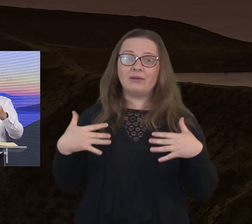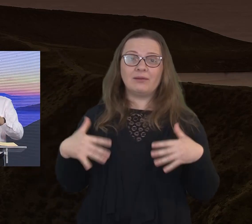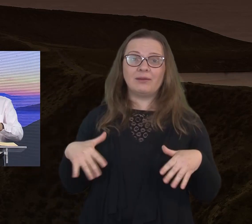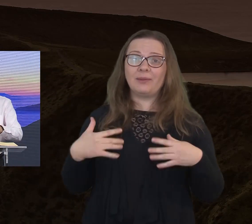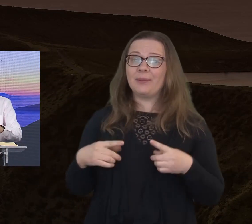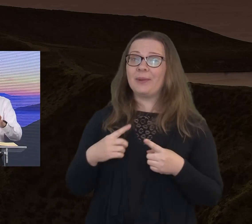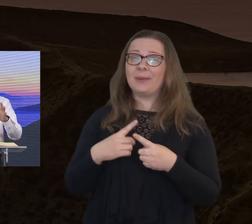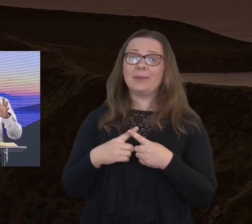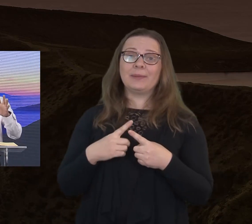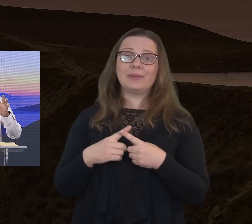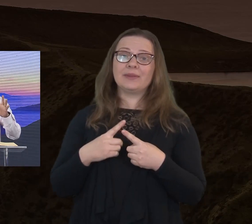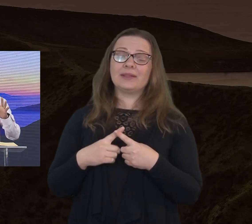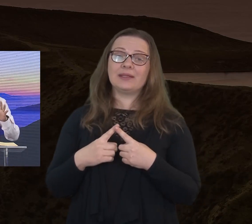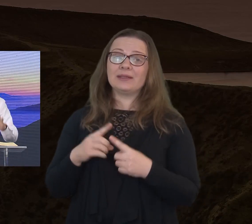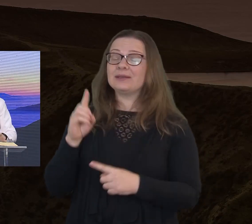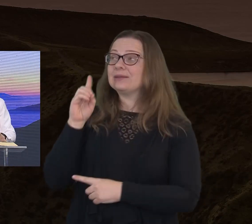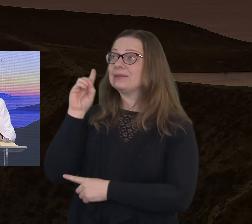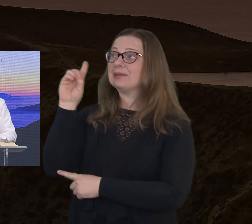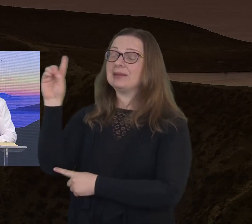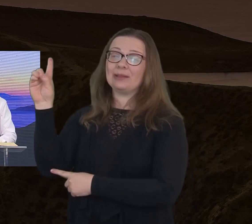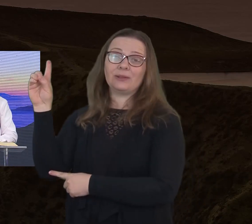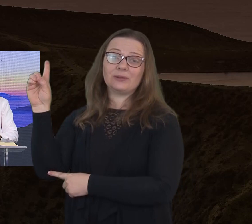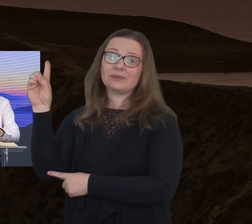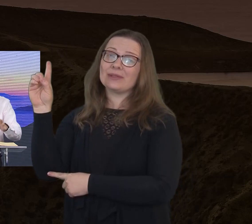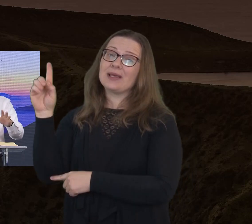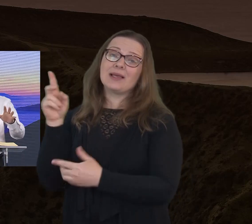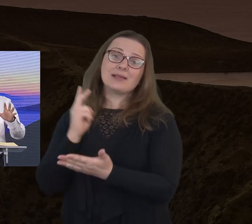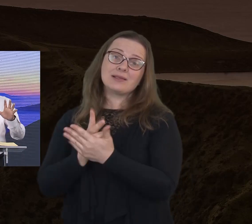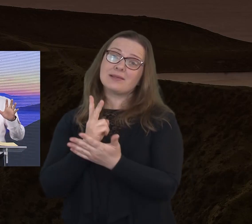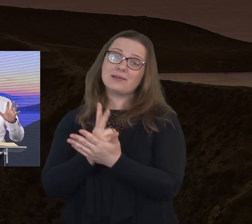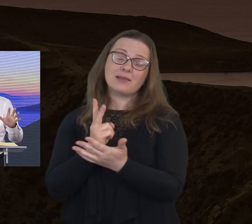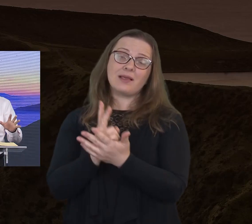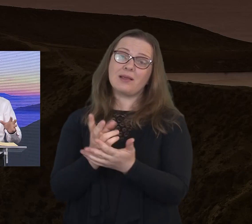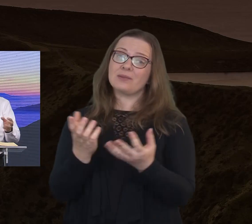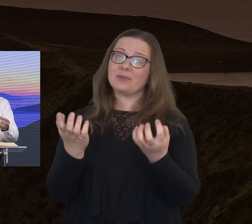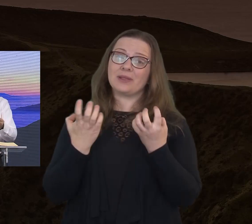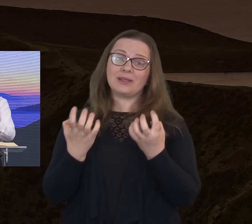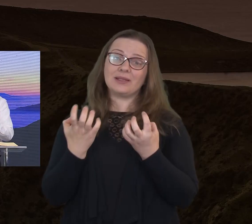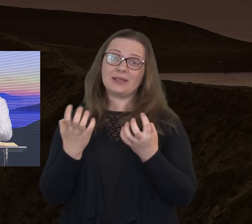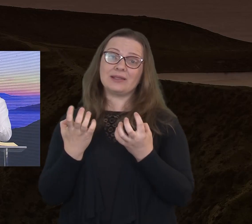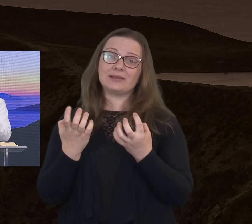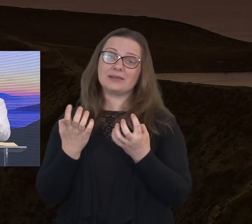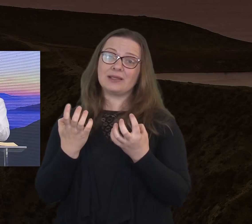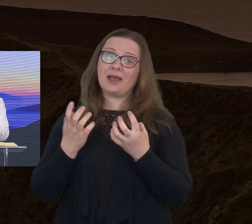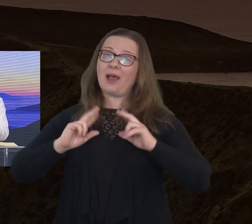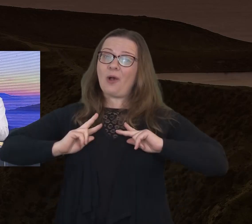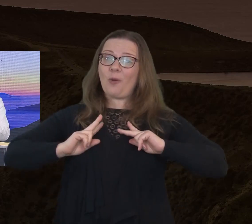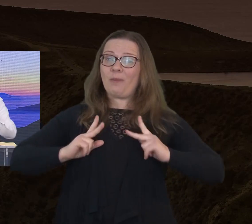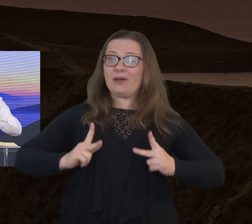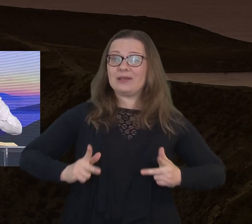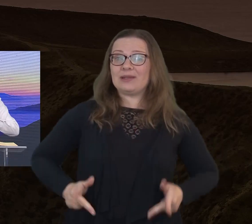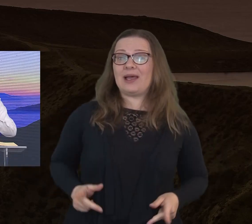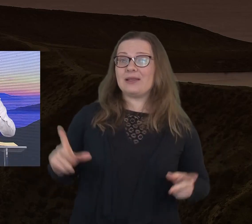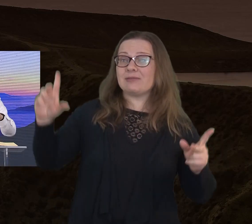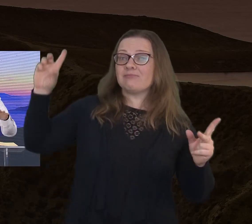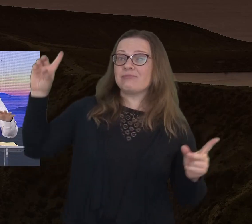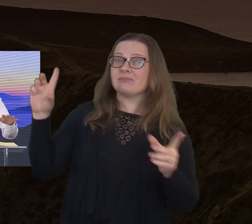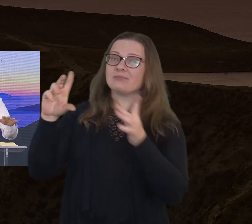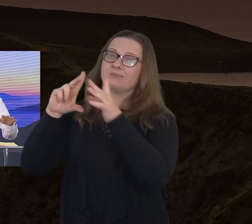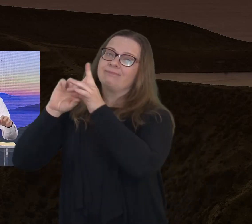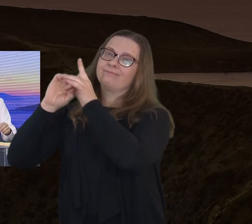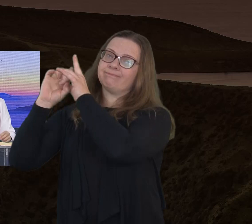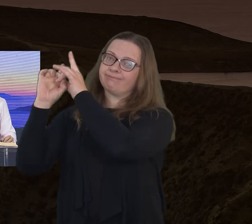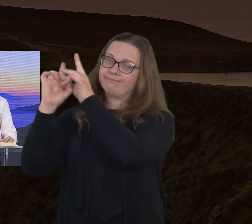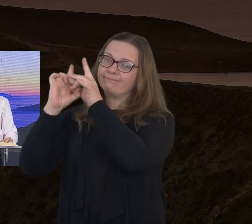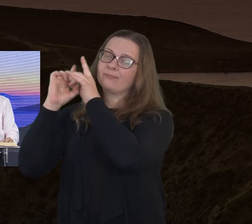Deus queria, né, que o homem, né, que estava conectado com Deus a nível de